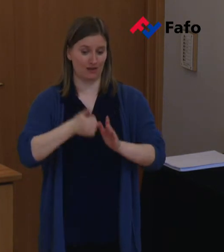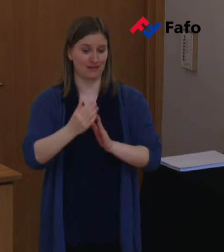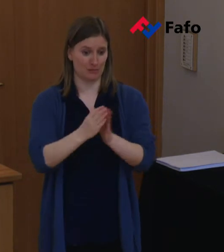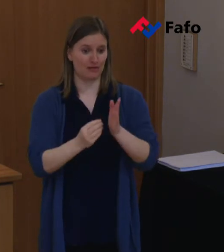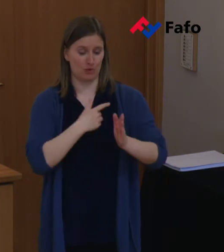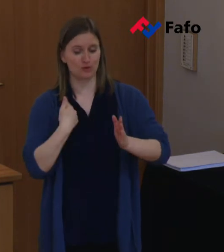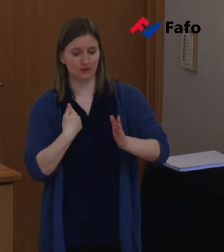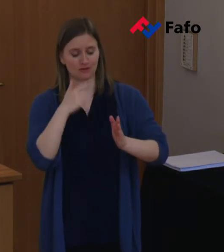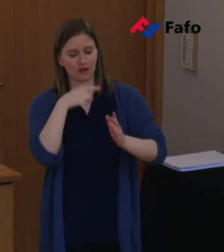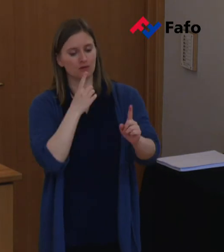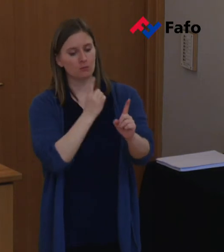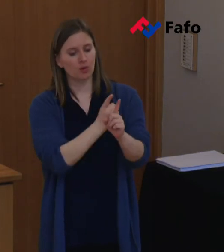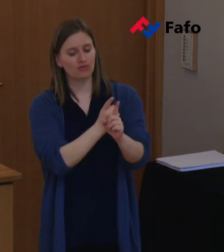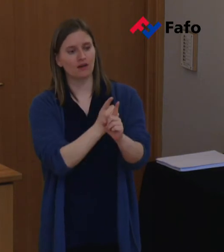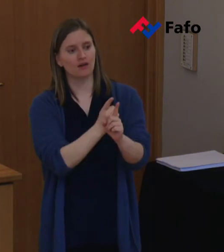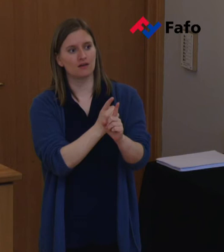jo også å kunne møte